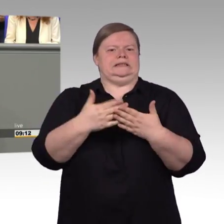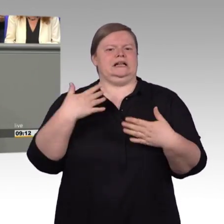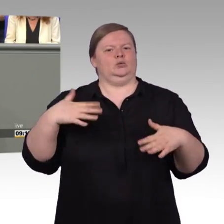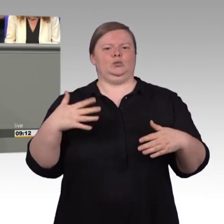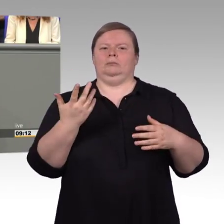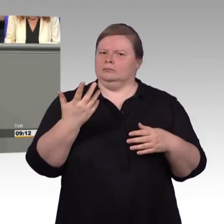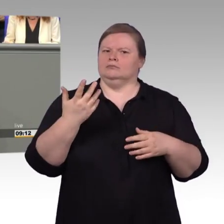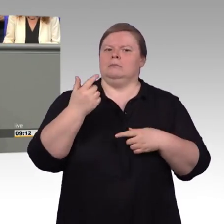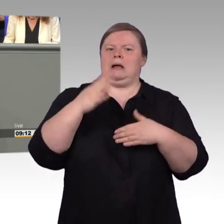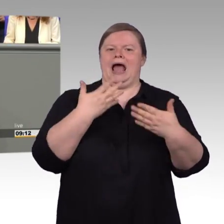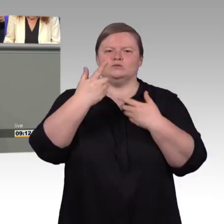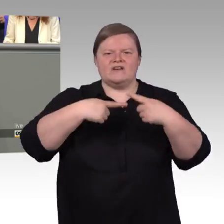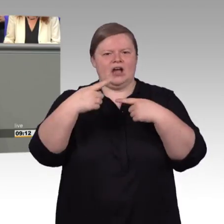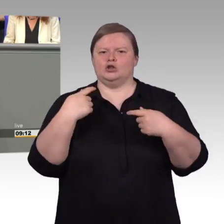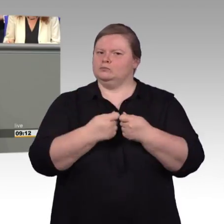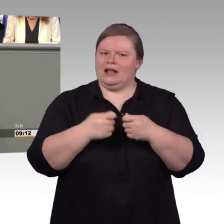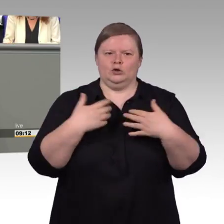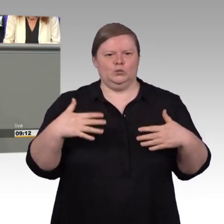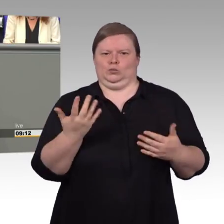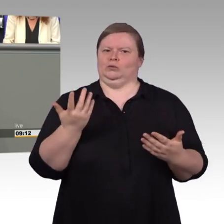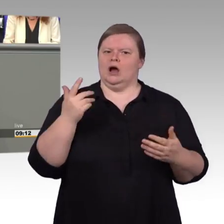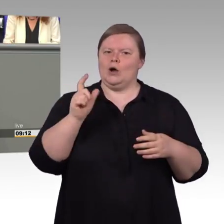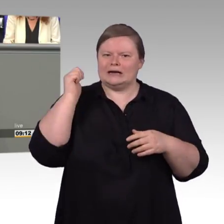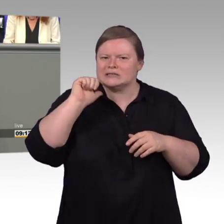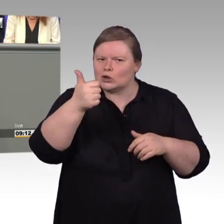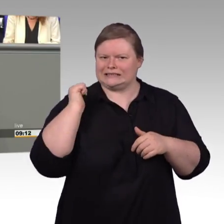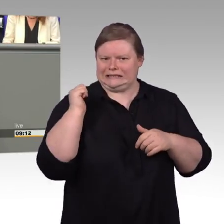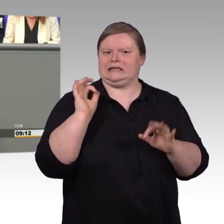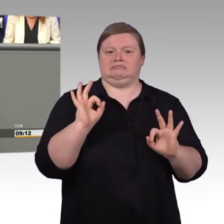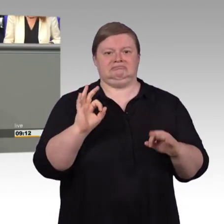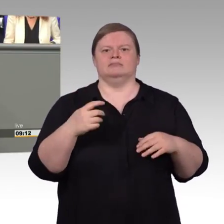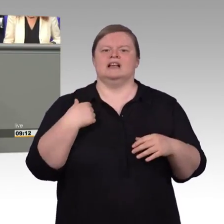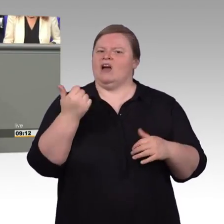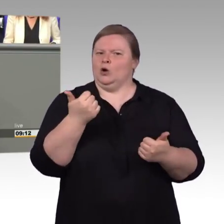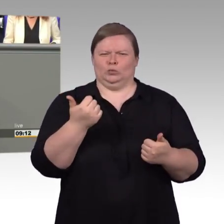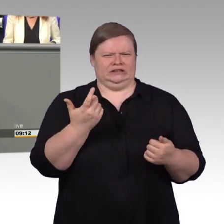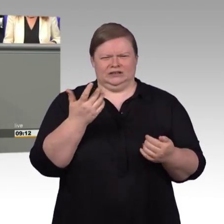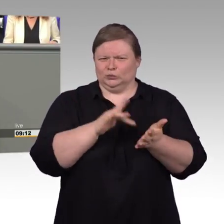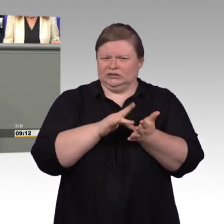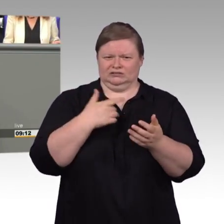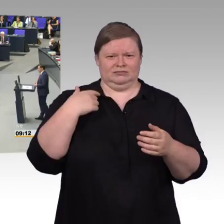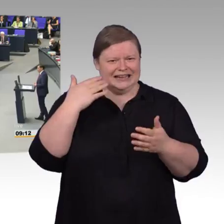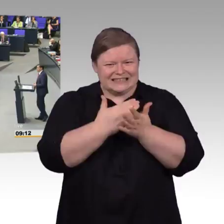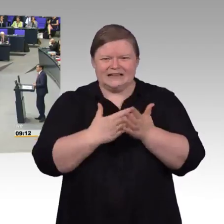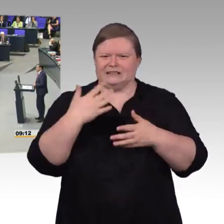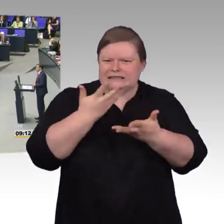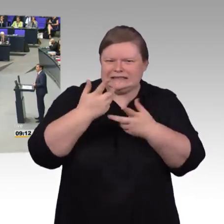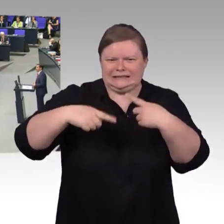getäuschten Autofahrern nicht eintreten wird. Eine ganz wichtige Maßnahme, liebe Kolleginnen und Kollegen. Denn